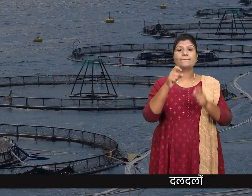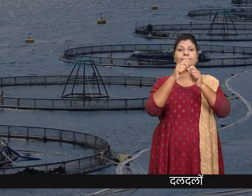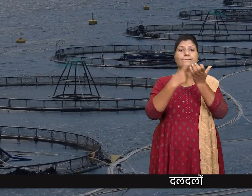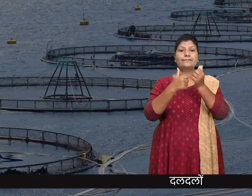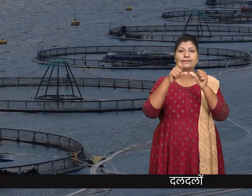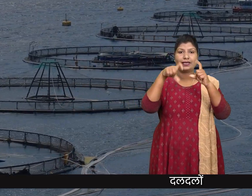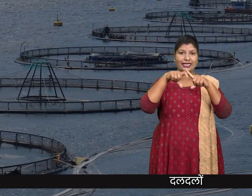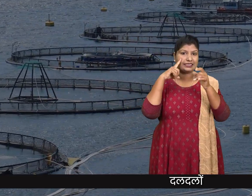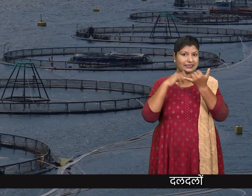दलदलों